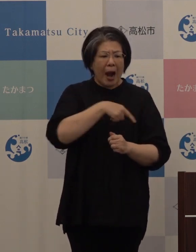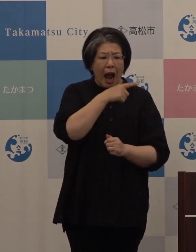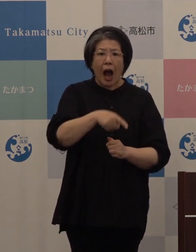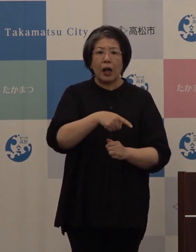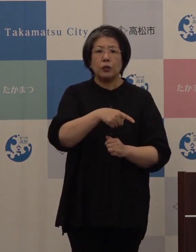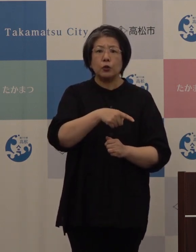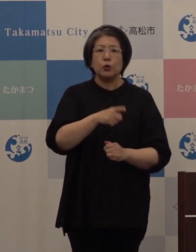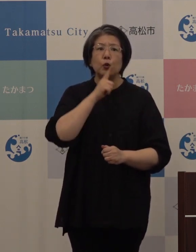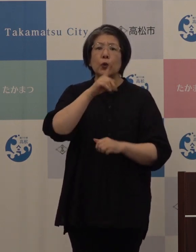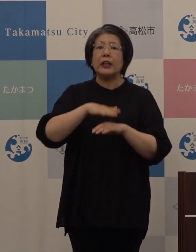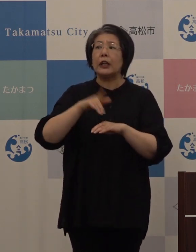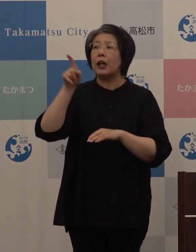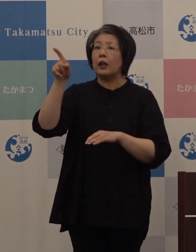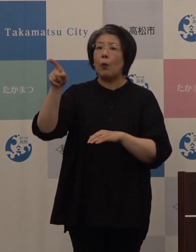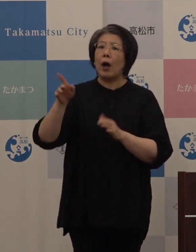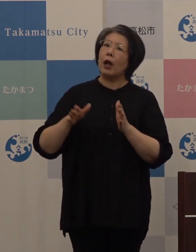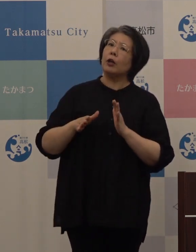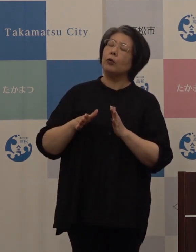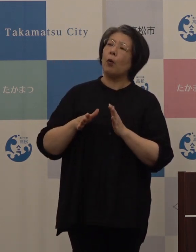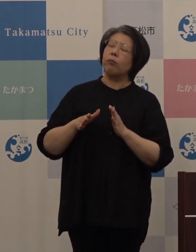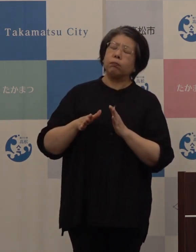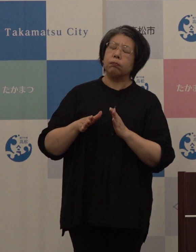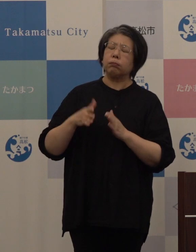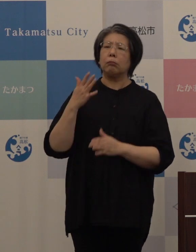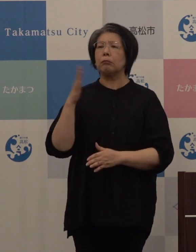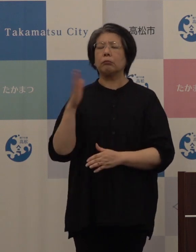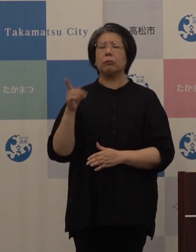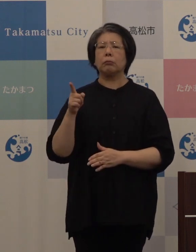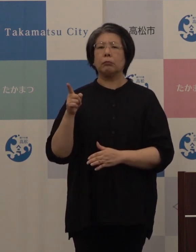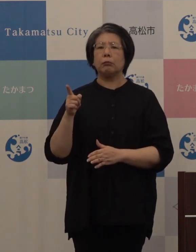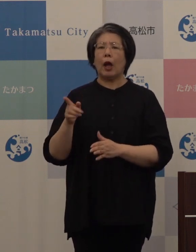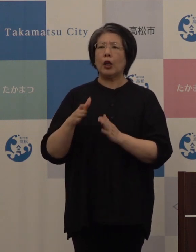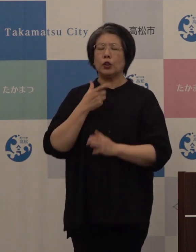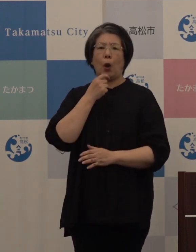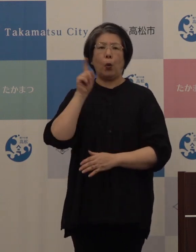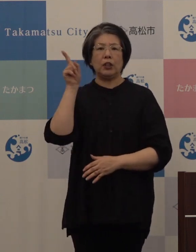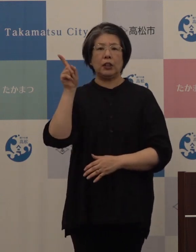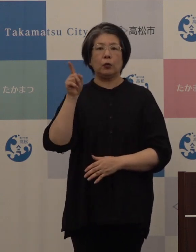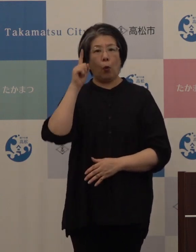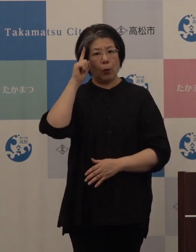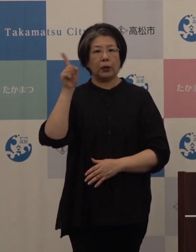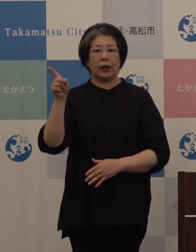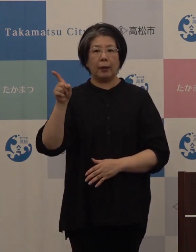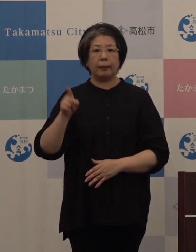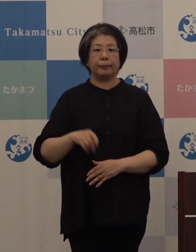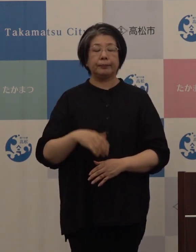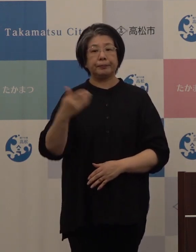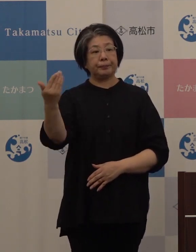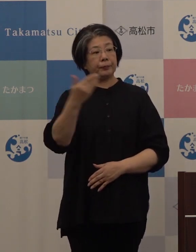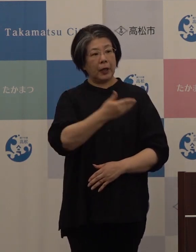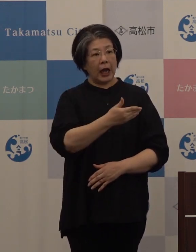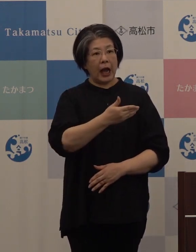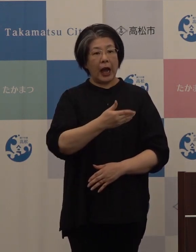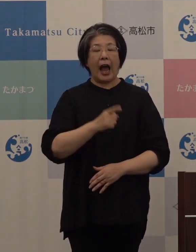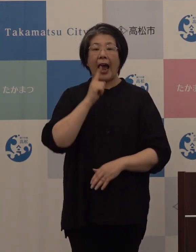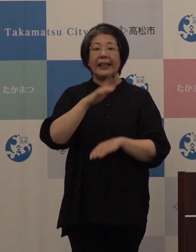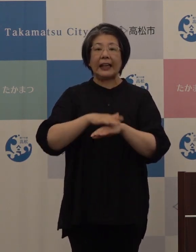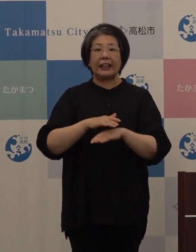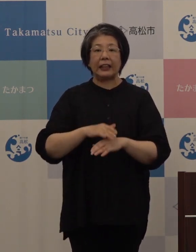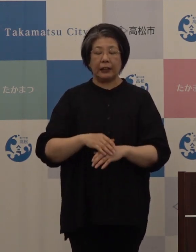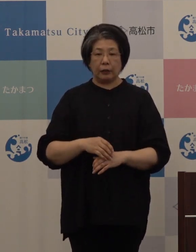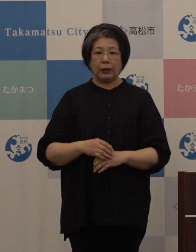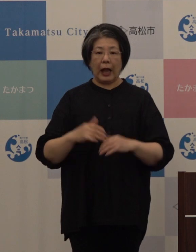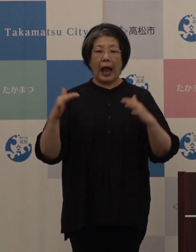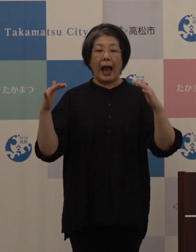慎んでもらうべきではなかったかなというふうに思っております。 やり取りで語気が強くなったっていうところは仕方ないとおっしゃ